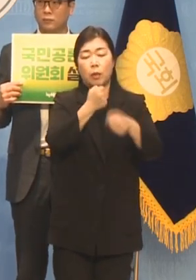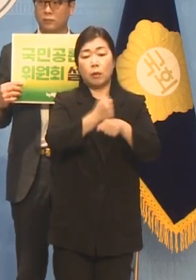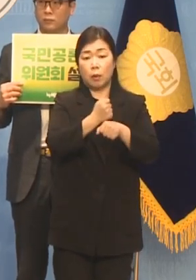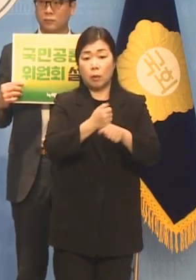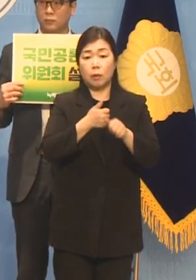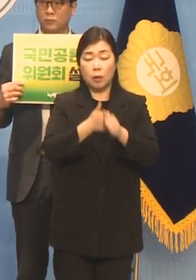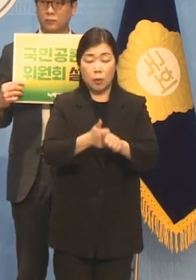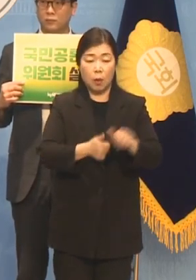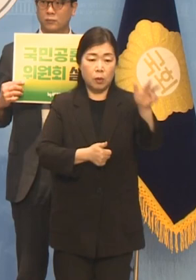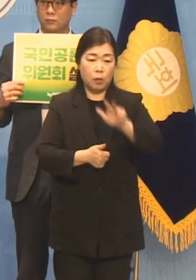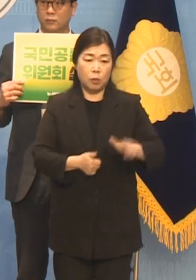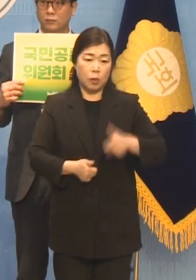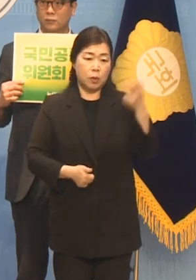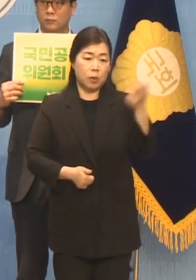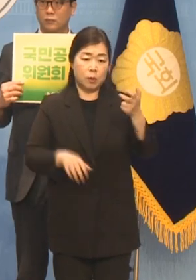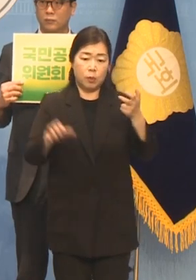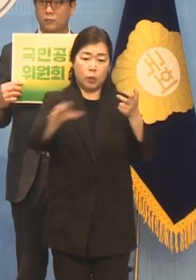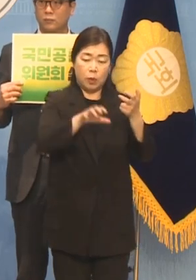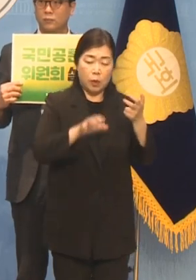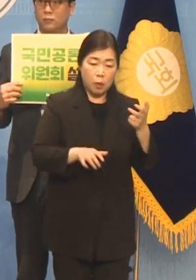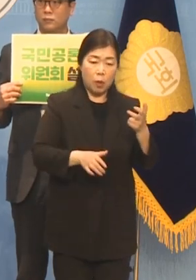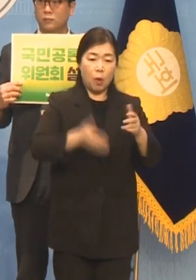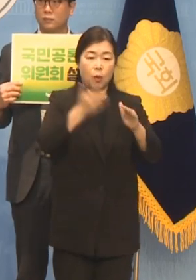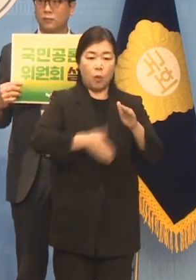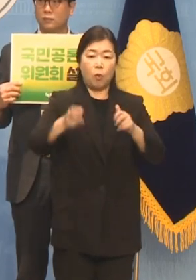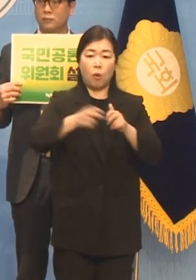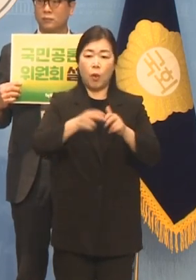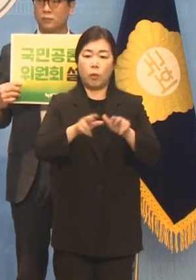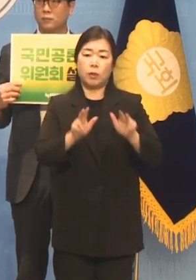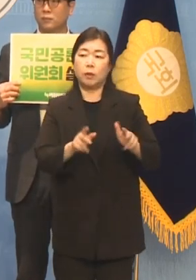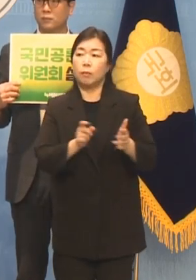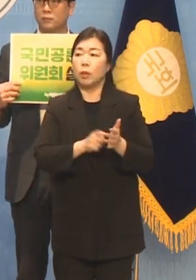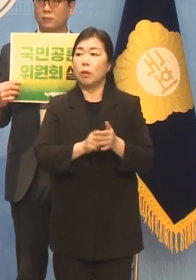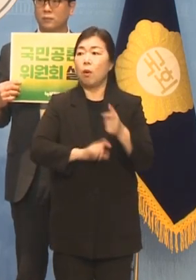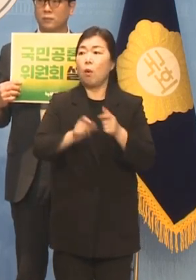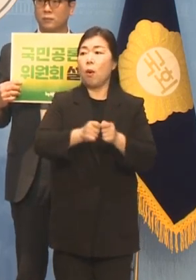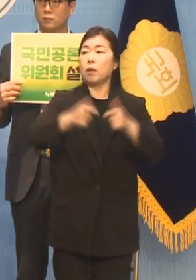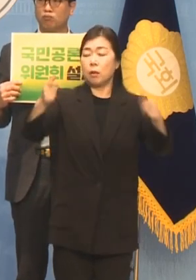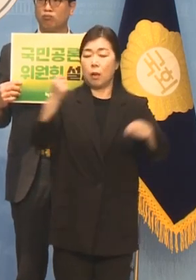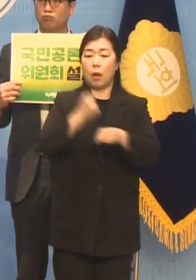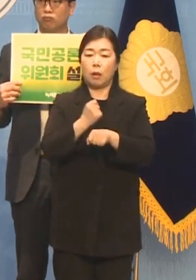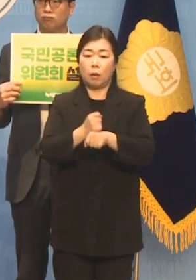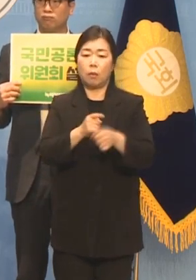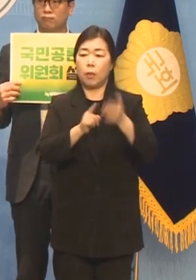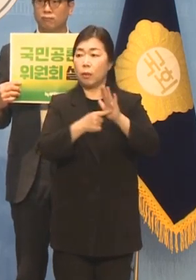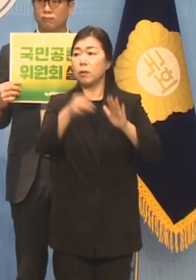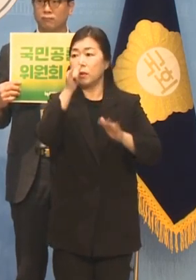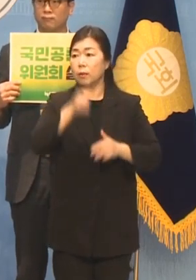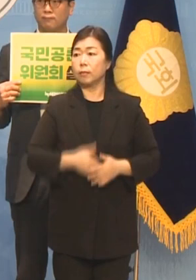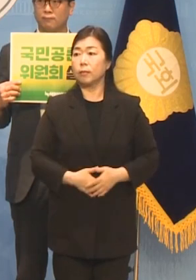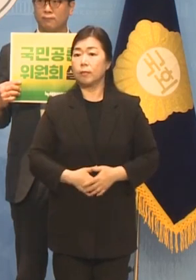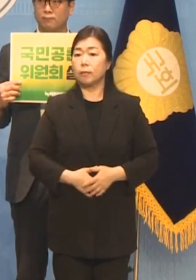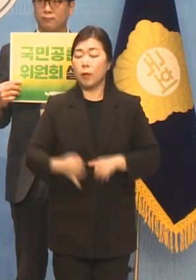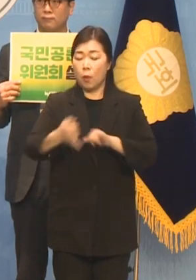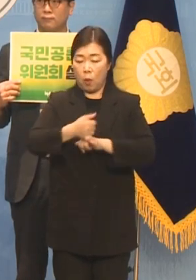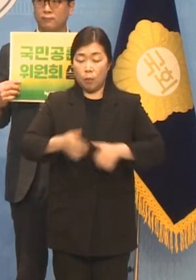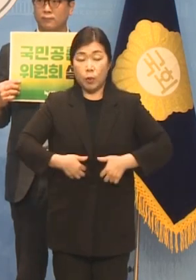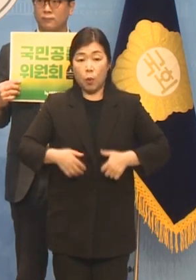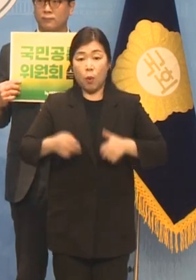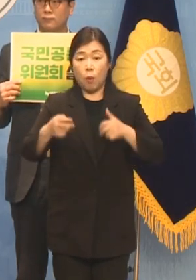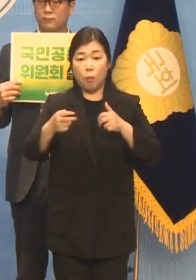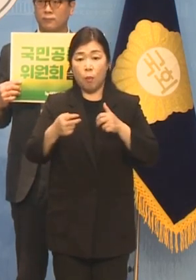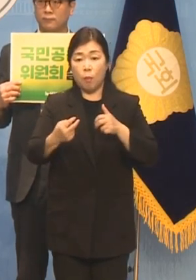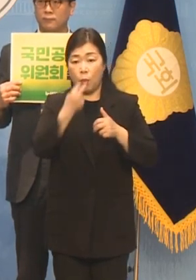70개 중진료권의 현대적 공공병원을 당장 확충해야 합니다. 필수의료 수가 인상보다 더